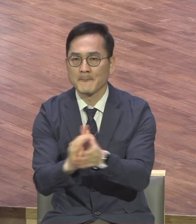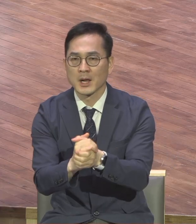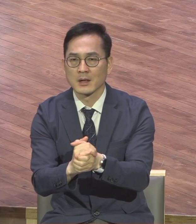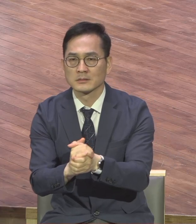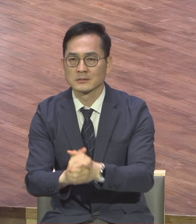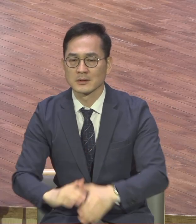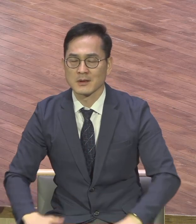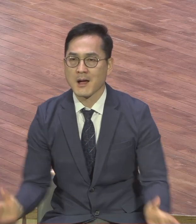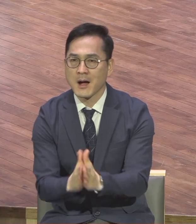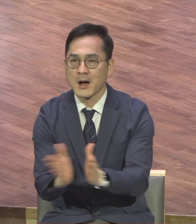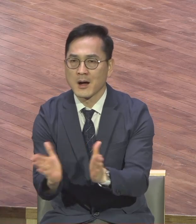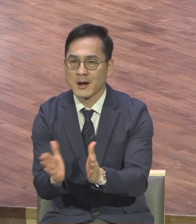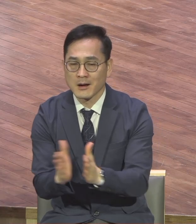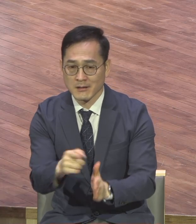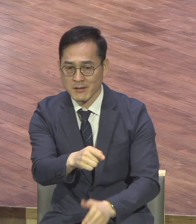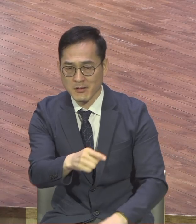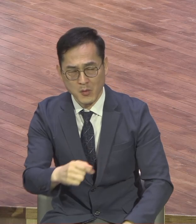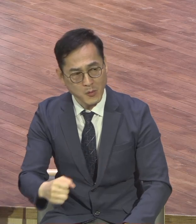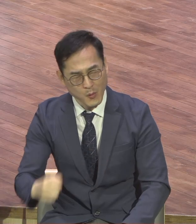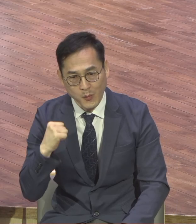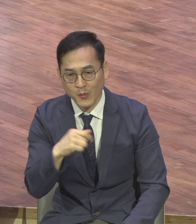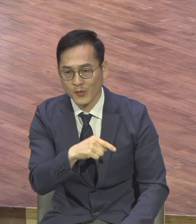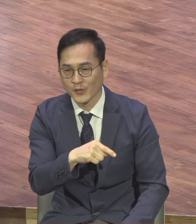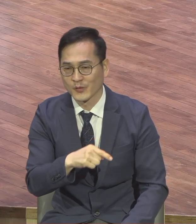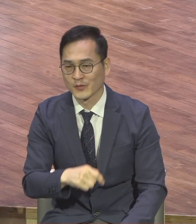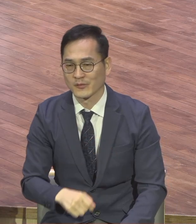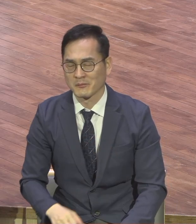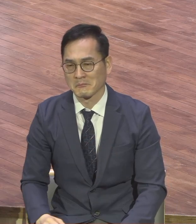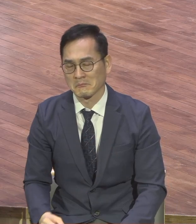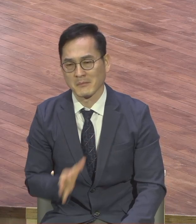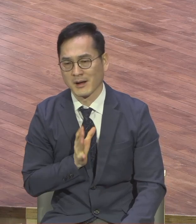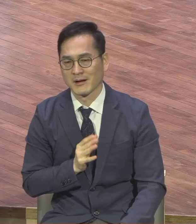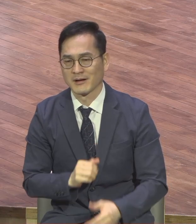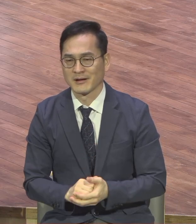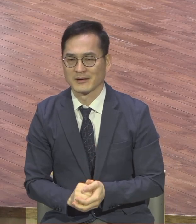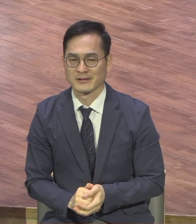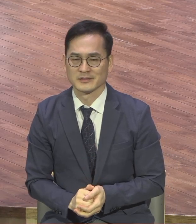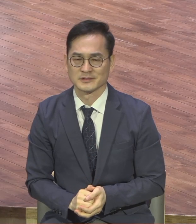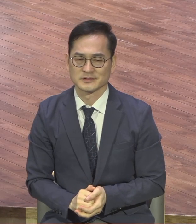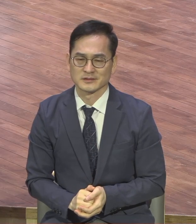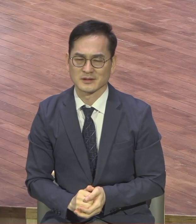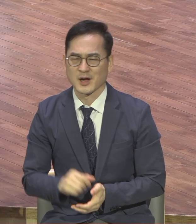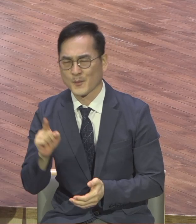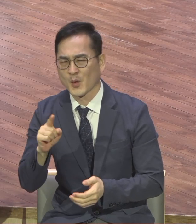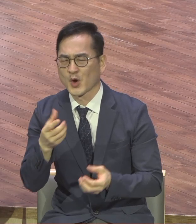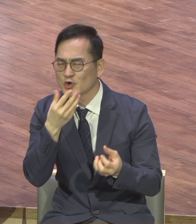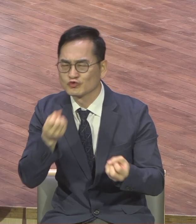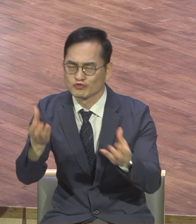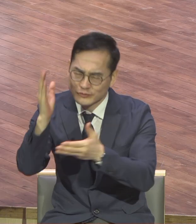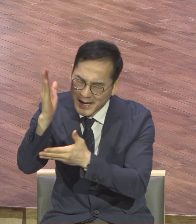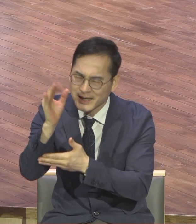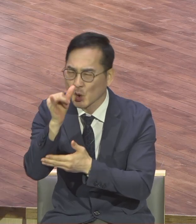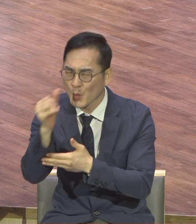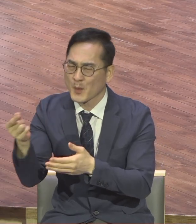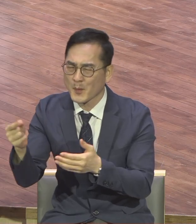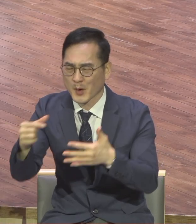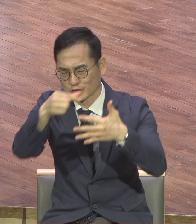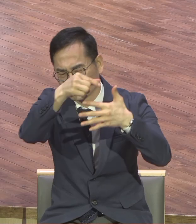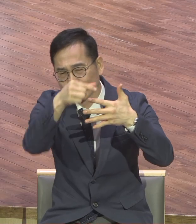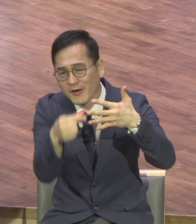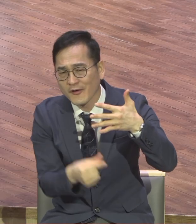얼마나 아멘을 하는지, 이 예배 순서가 말이요. 이거 무슨 뭐 건면 있고 축사 있고 뭐 순서가